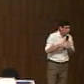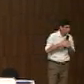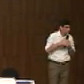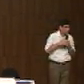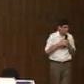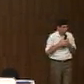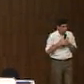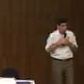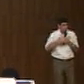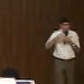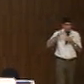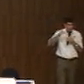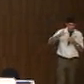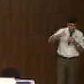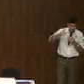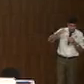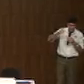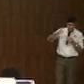momento